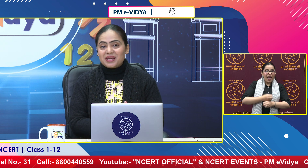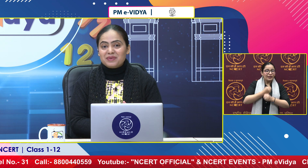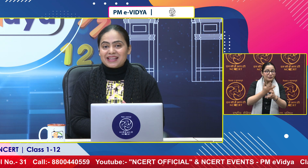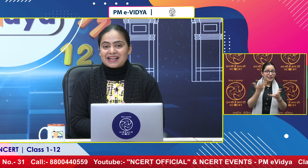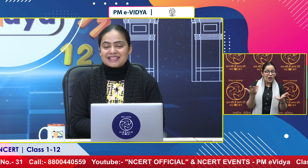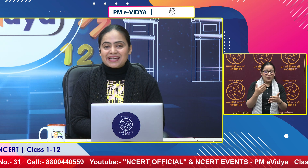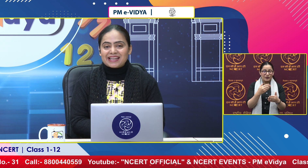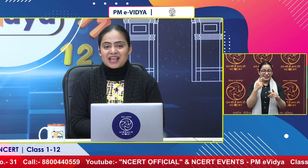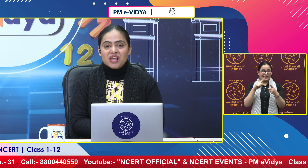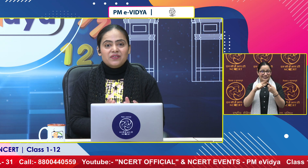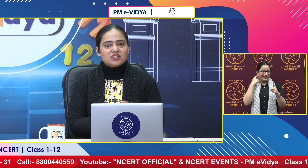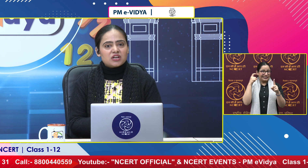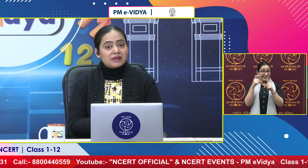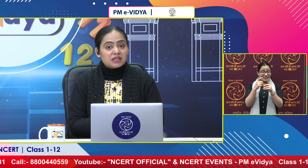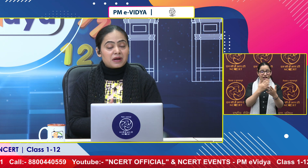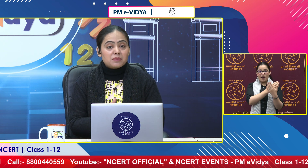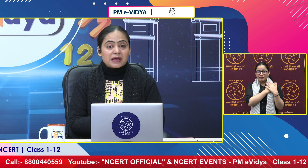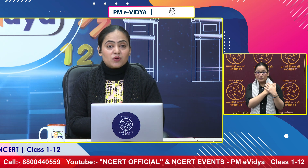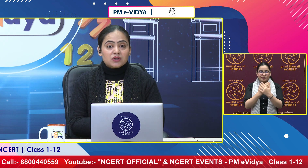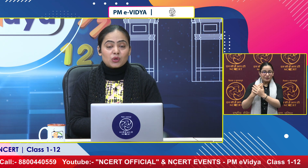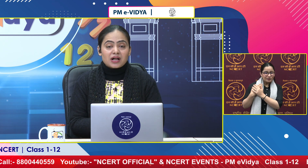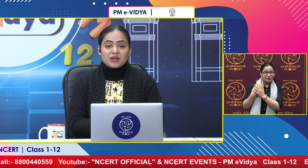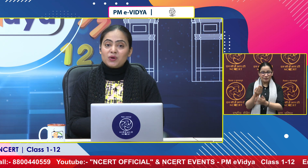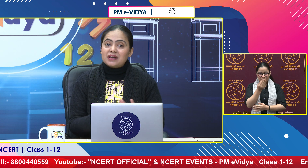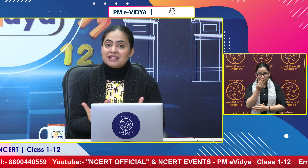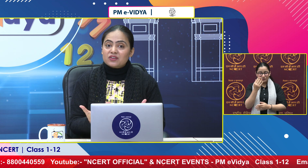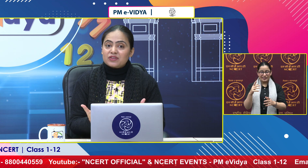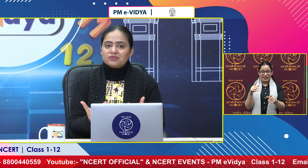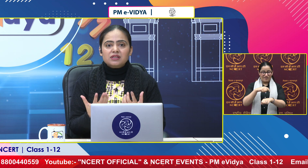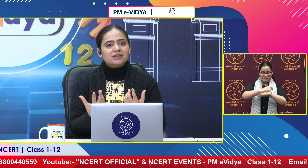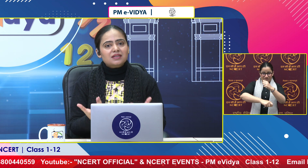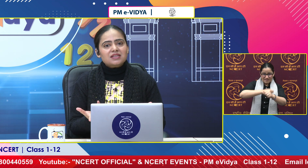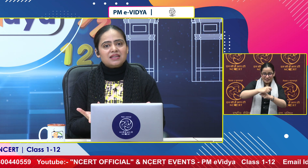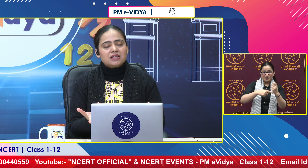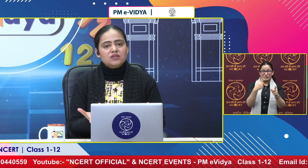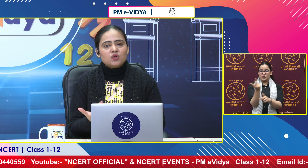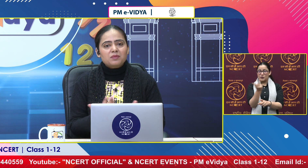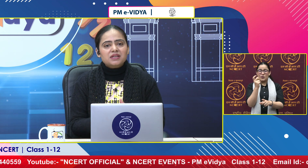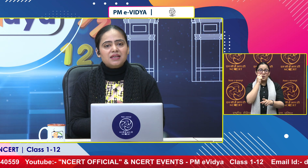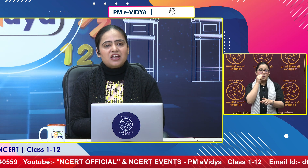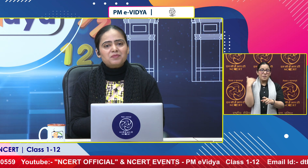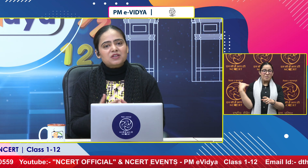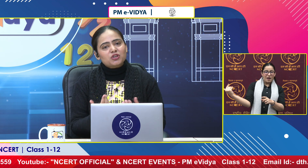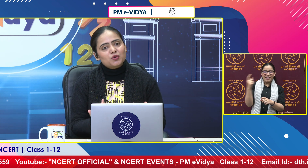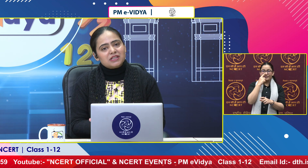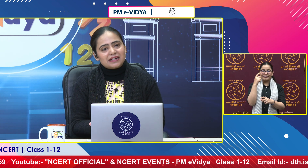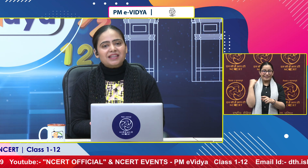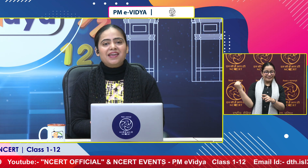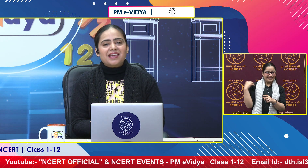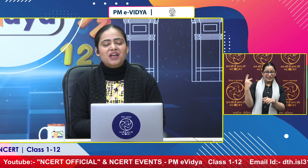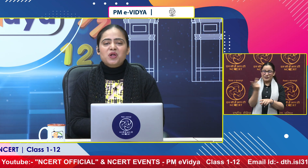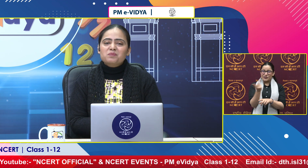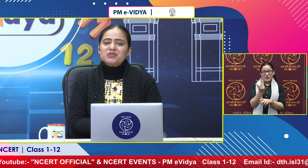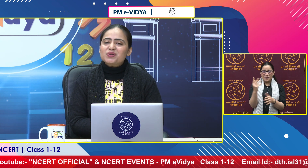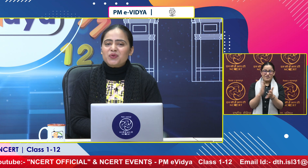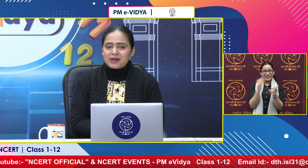वहाँ पर गले मिलने का साइन है। रक्षाबंधन भाई बहनों का त्यौहार है। और लाइट्स के फेस्टिवल, कितने सारे साइंस तो हम डेली लाइफ में अक्सर यूज़ करते